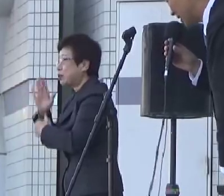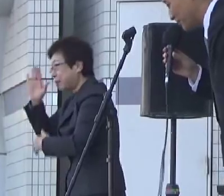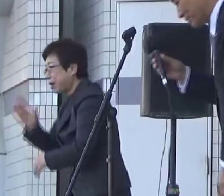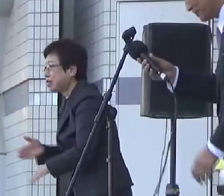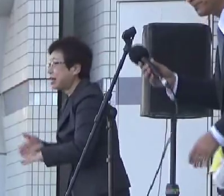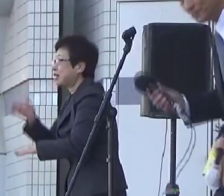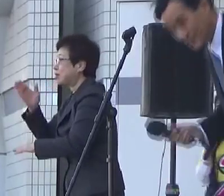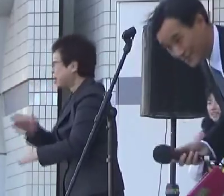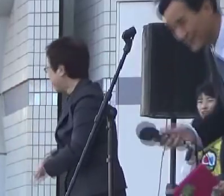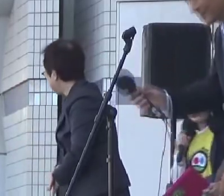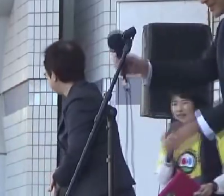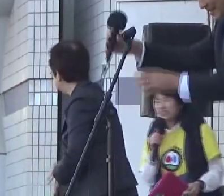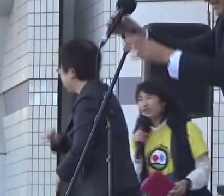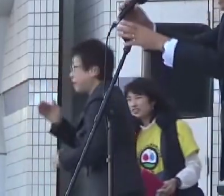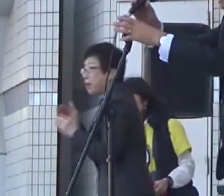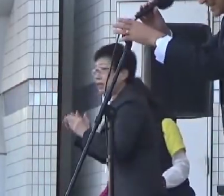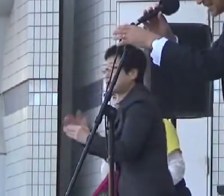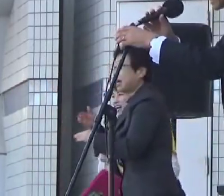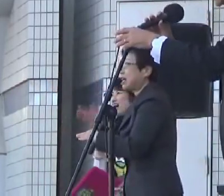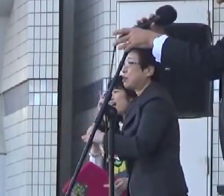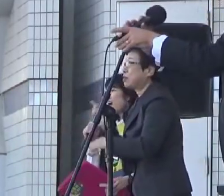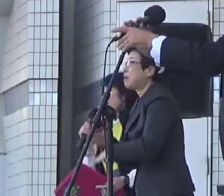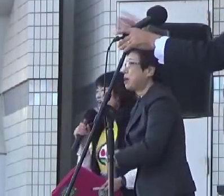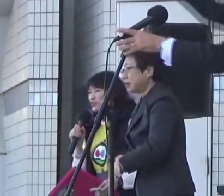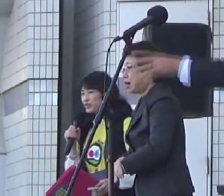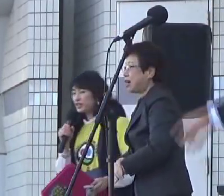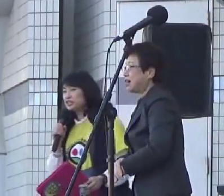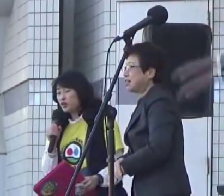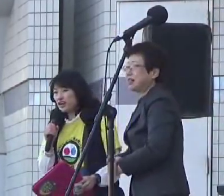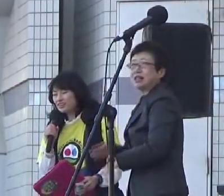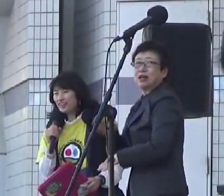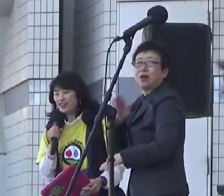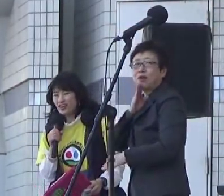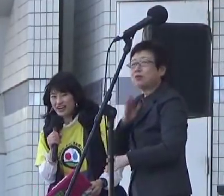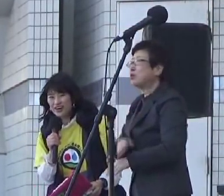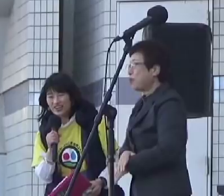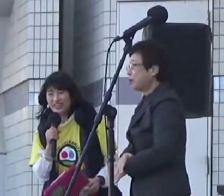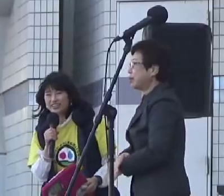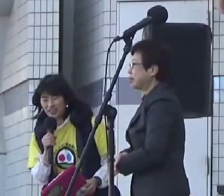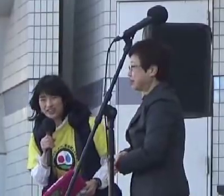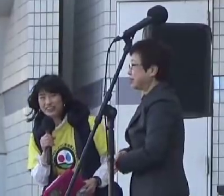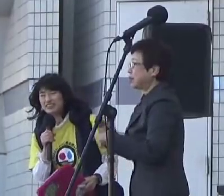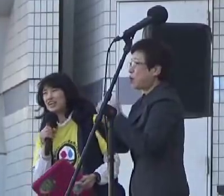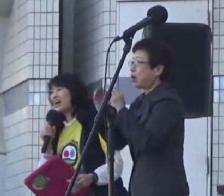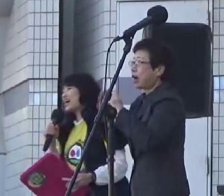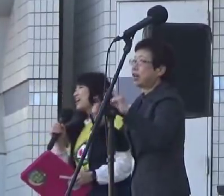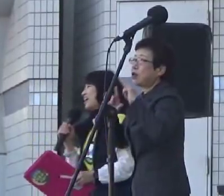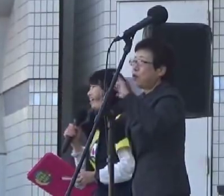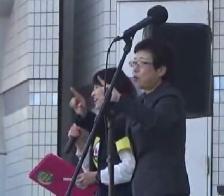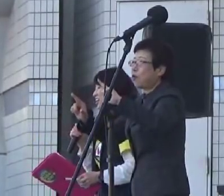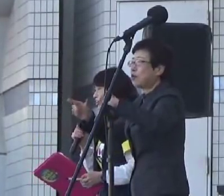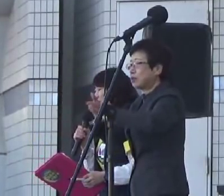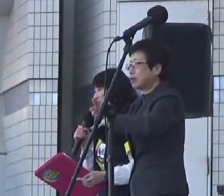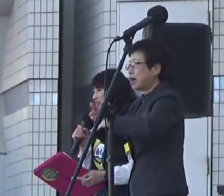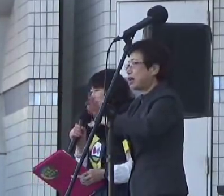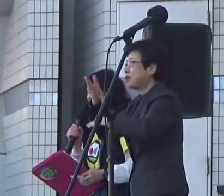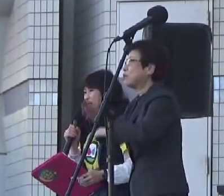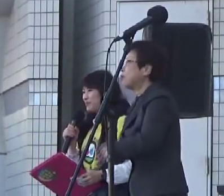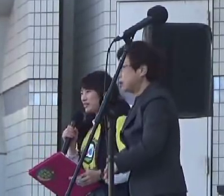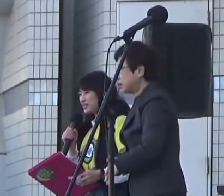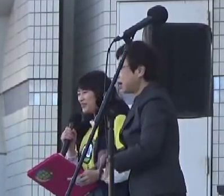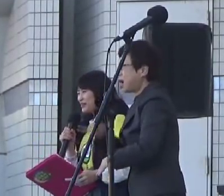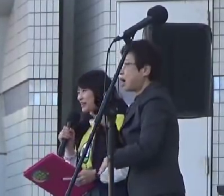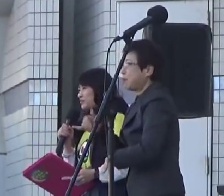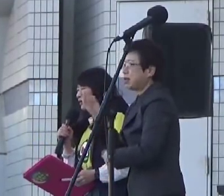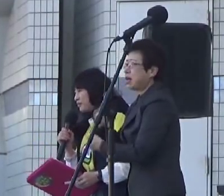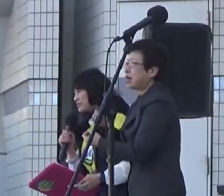ありがとうございました。 山崎さん、どうもありがとうございました。あ、本当に臨場感あふれる国会報告ありがとうございました。いや、本当に安倍